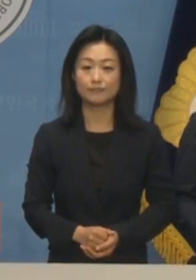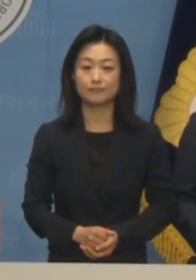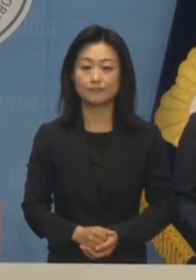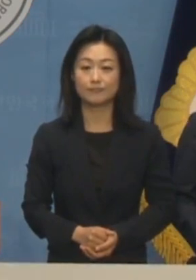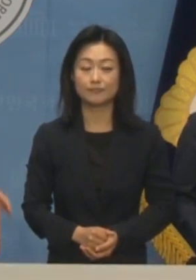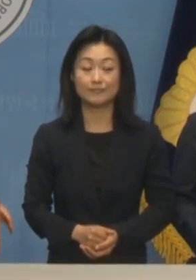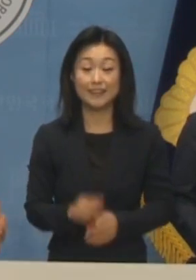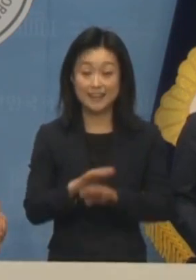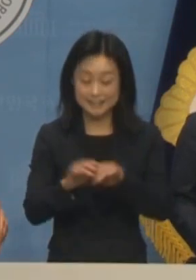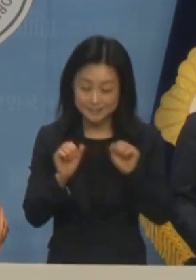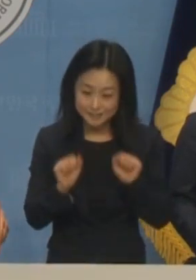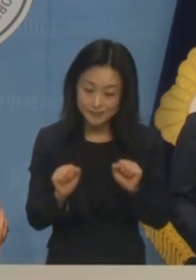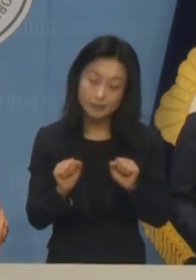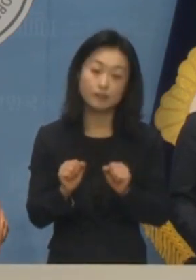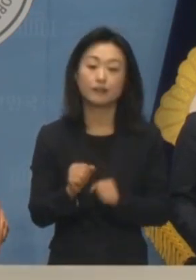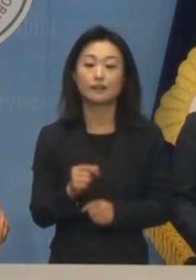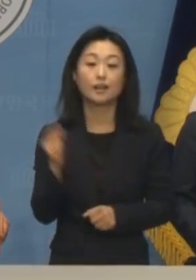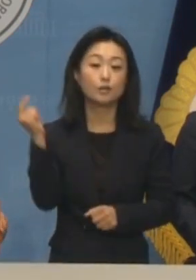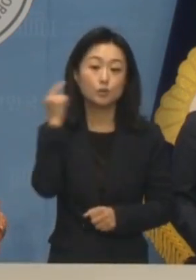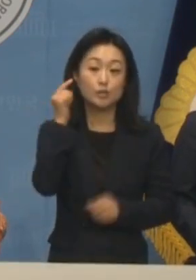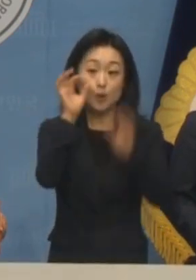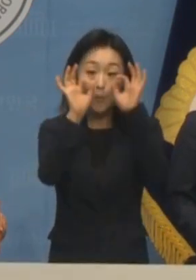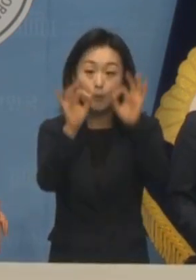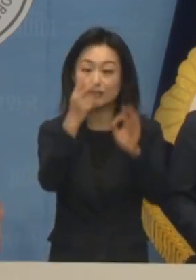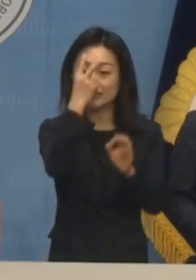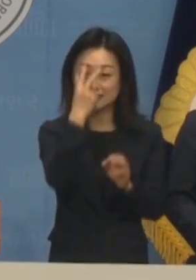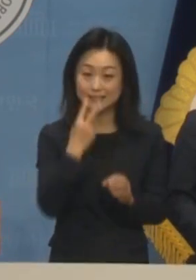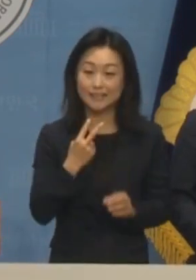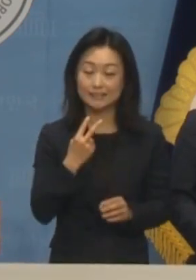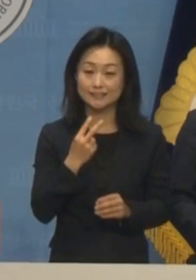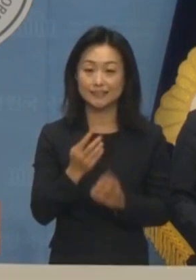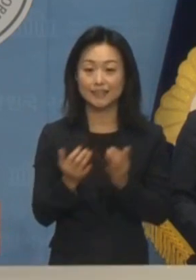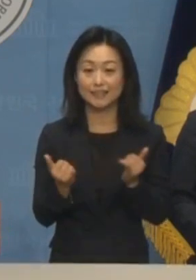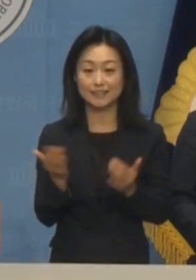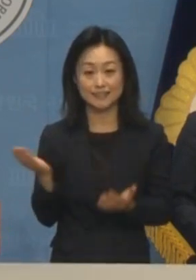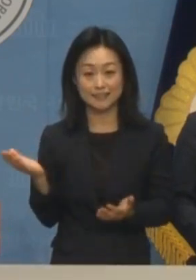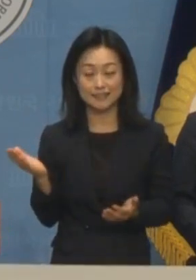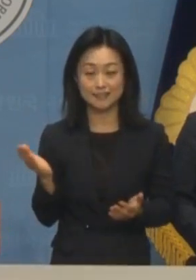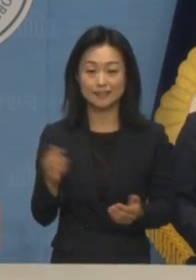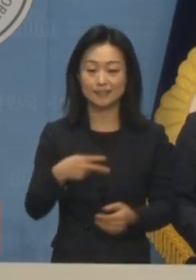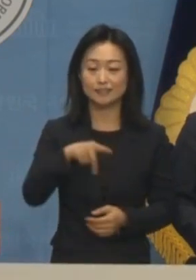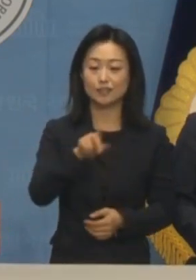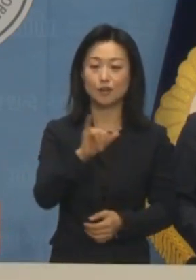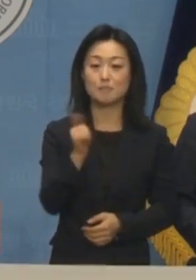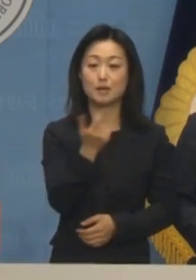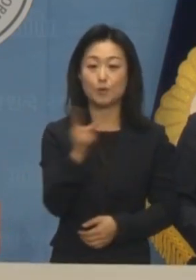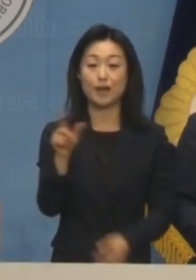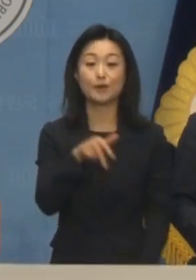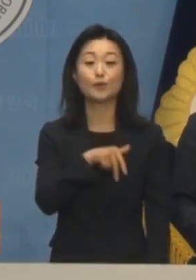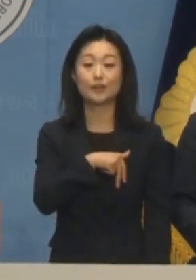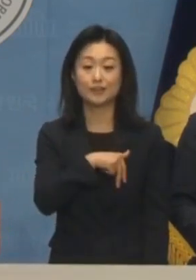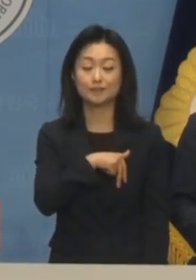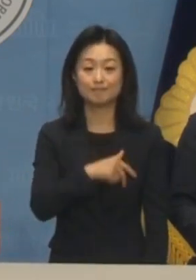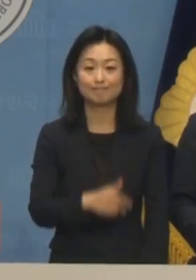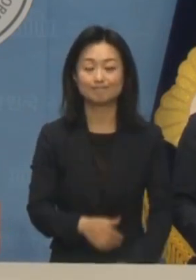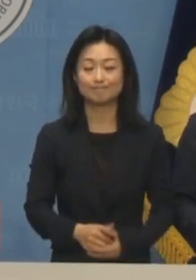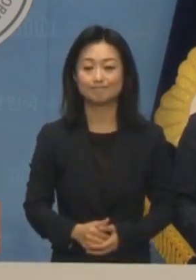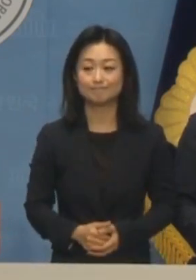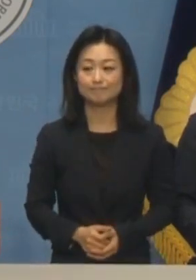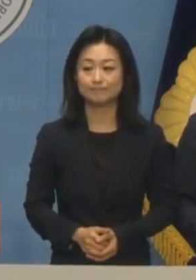네, 안녕하십니까. 소리로 보는 시각장애인 더불어민주당 국회의원 서미화입니다.